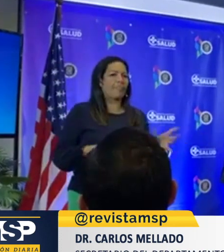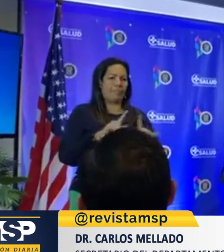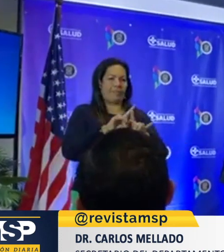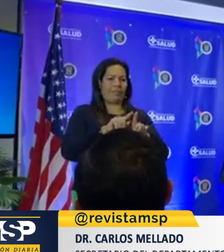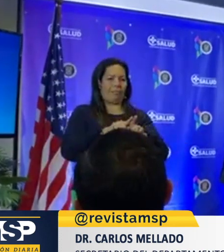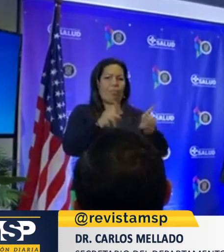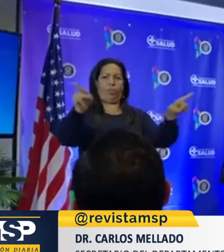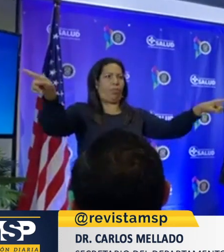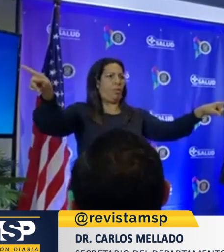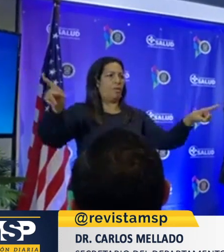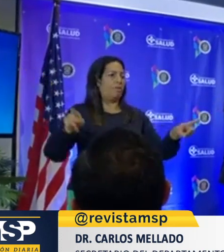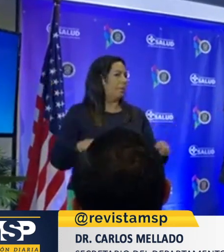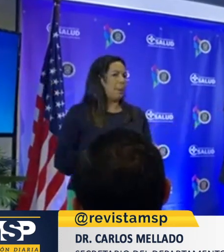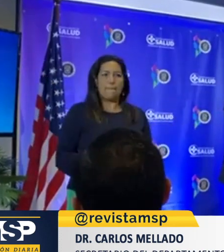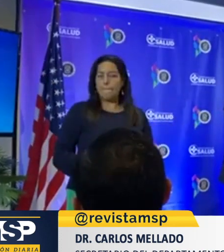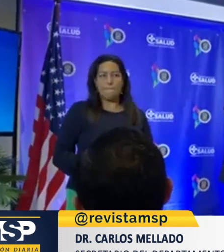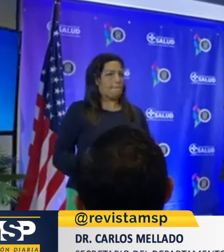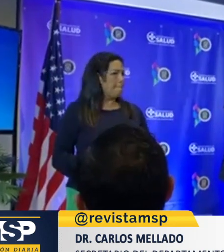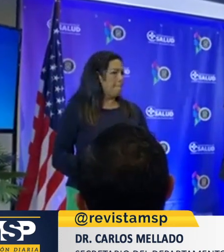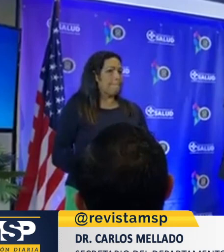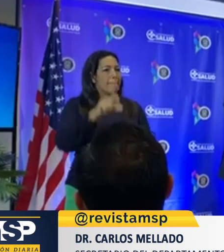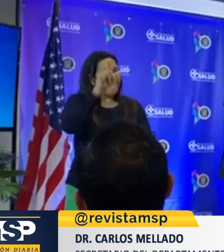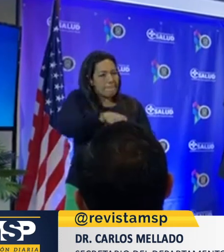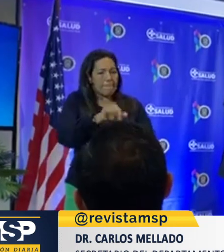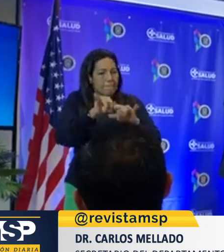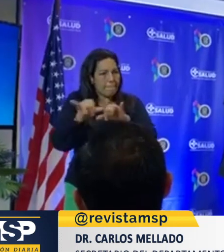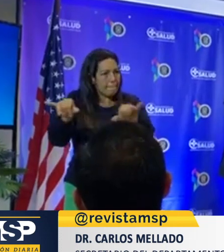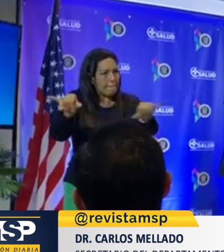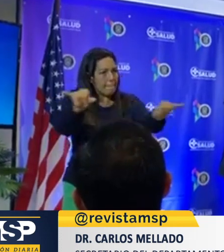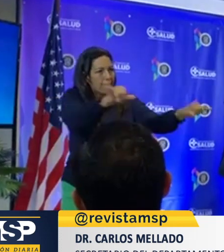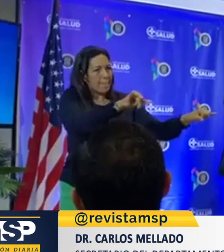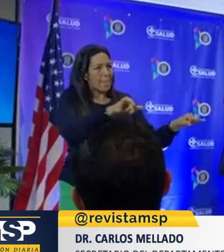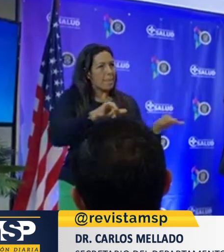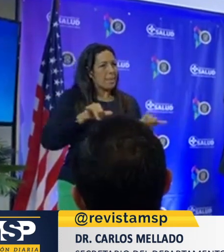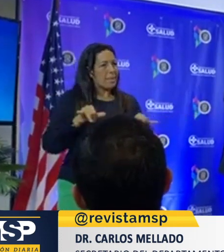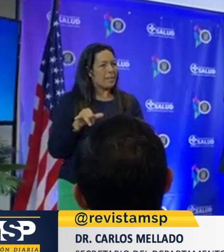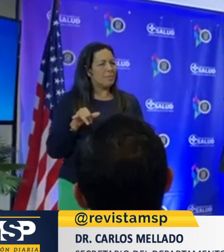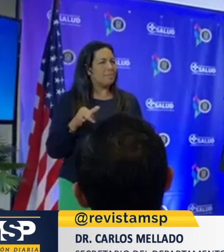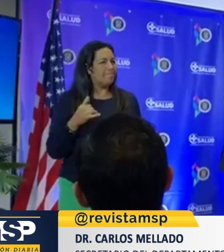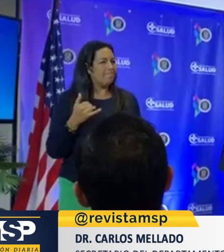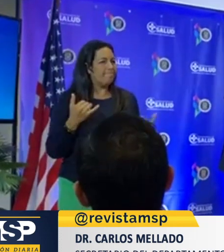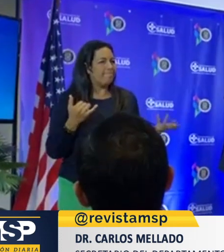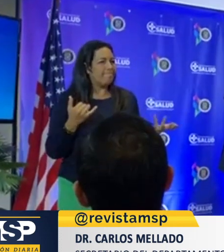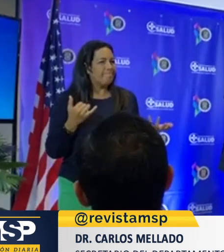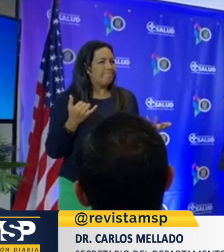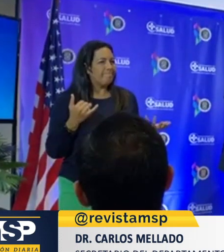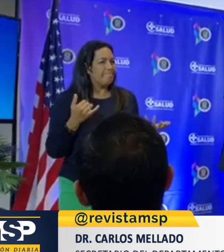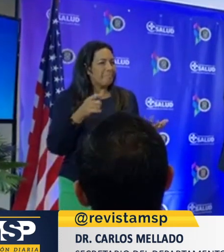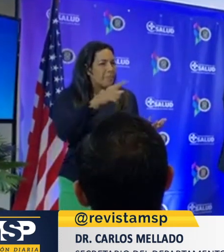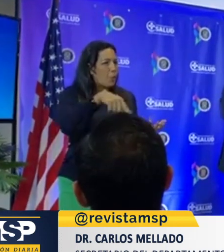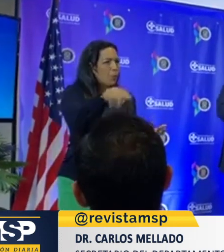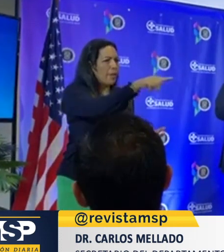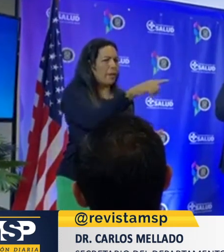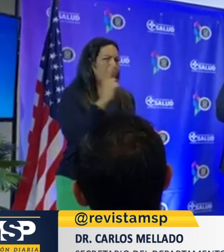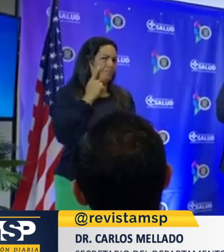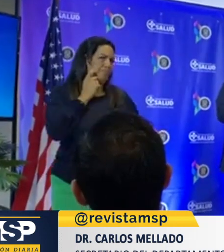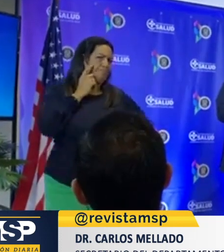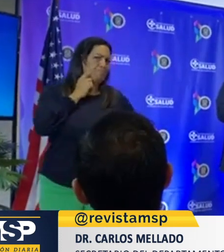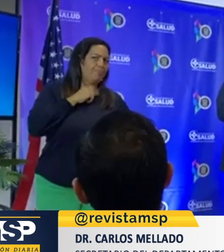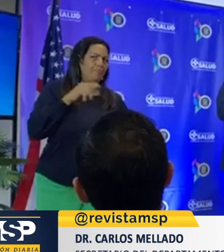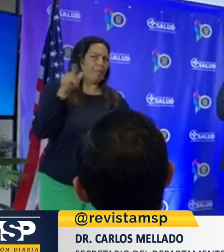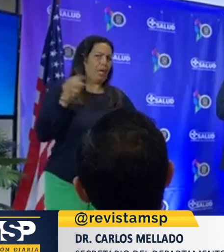es inaceptable porque cuestionar al Departamento de Salud en sus